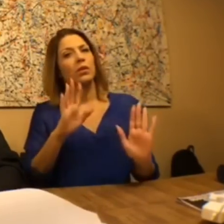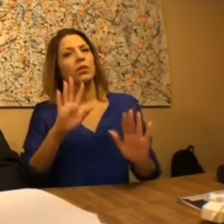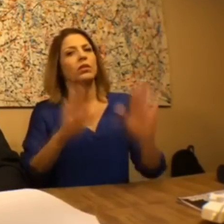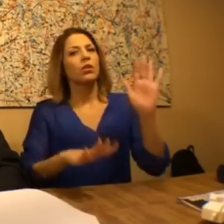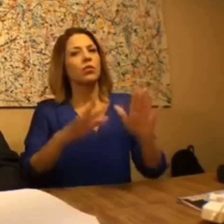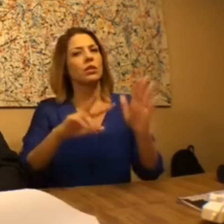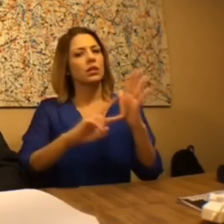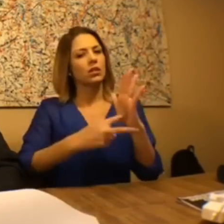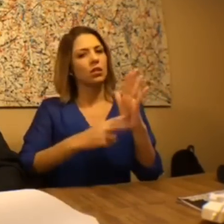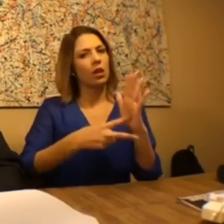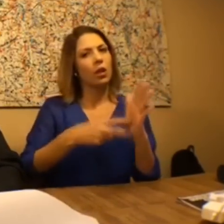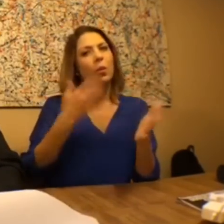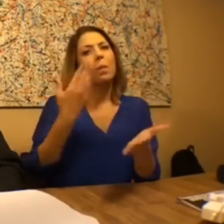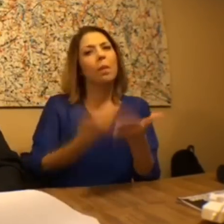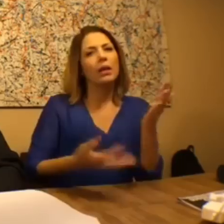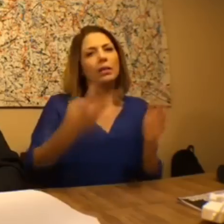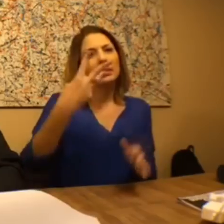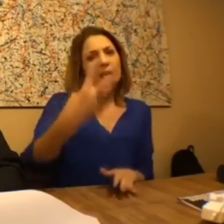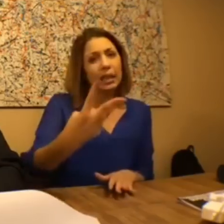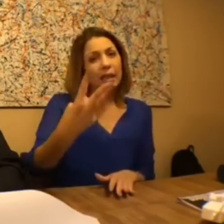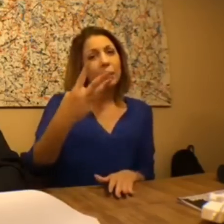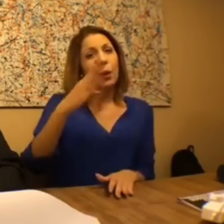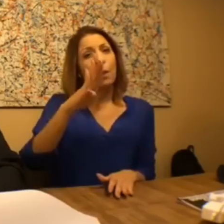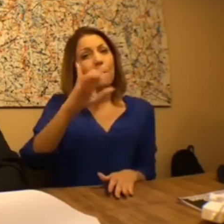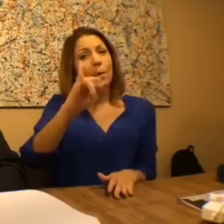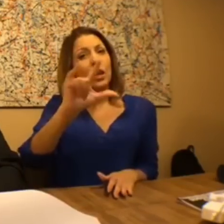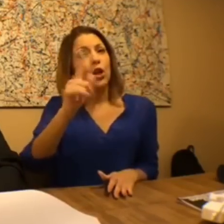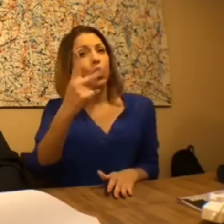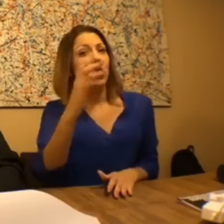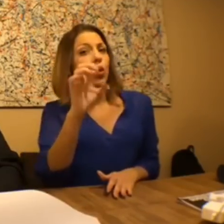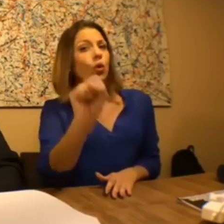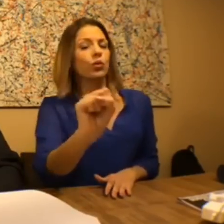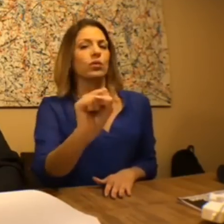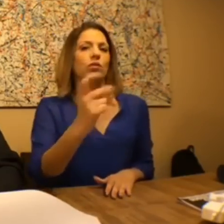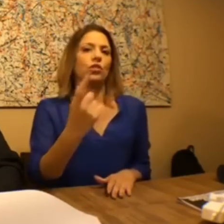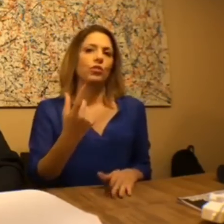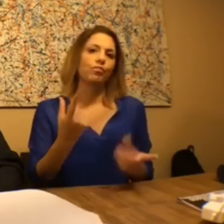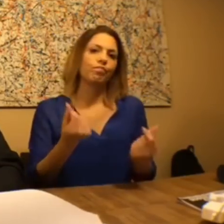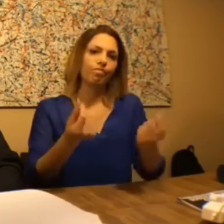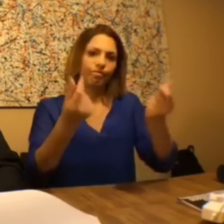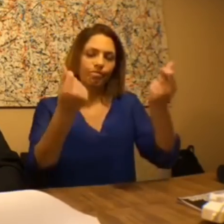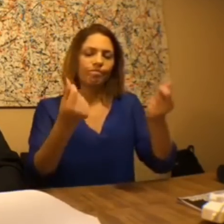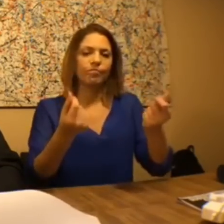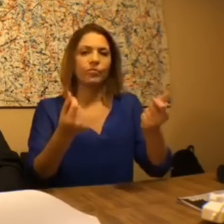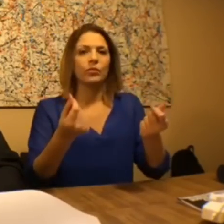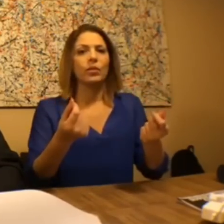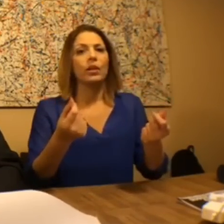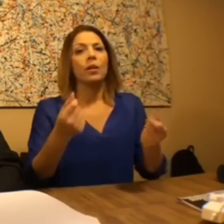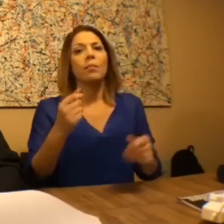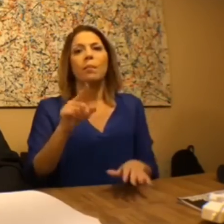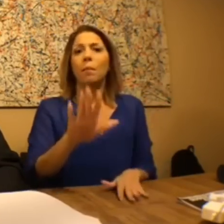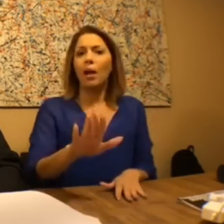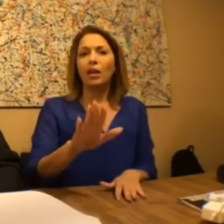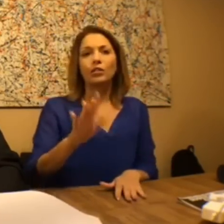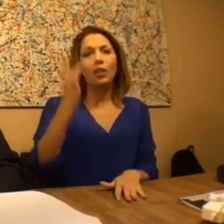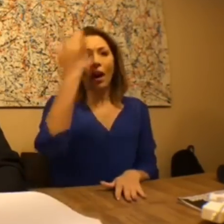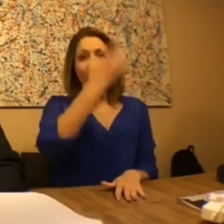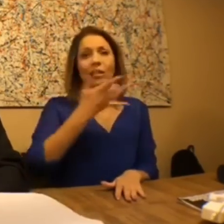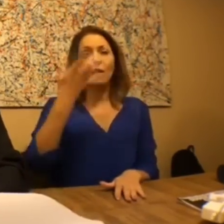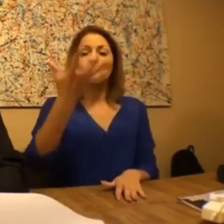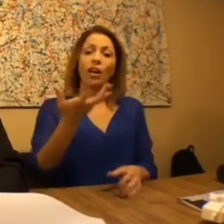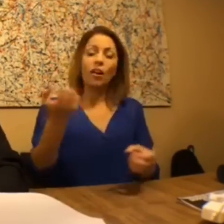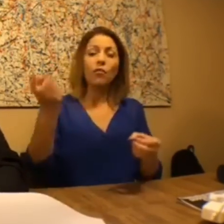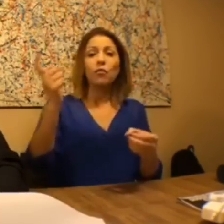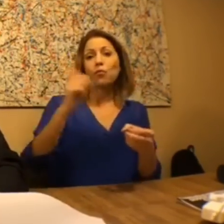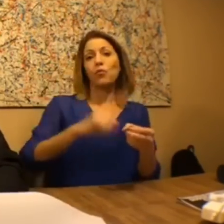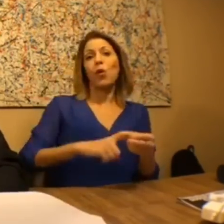3 bilhões de reais. Bem, se ele quer valorizar os sindicatos, está na cara que ele quer a volta do imposto sindical, talvez com